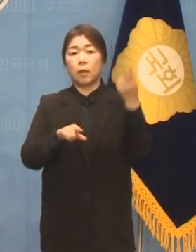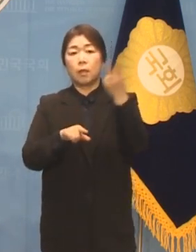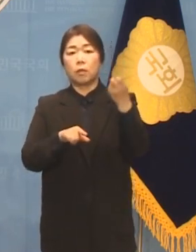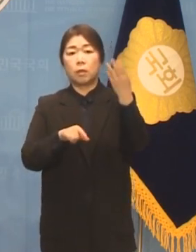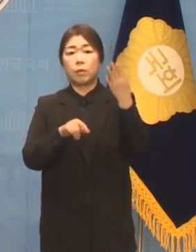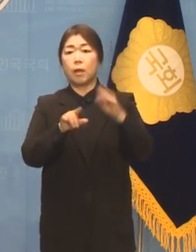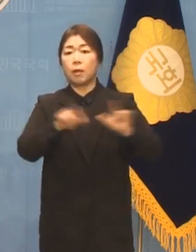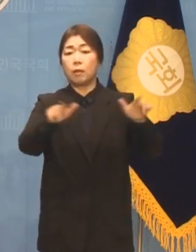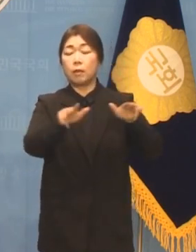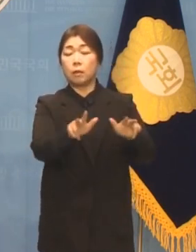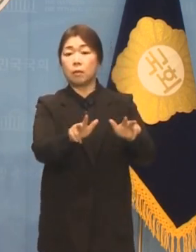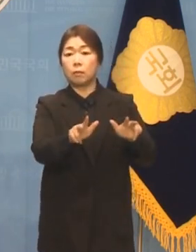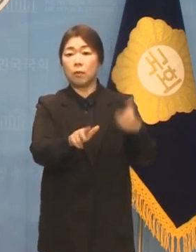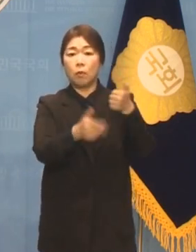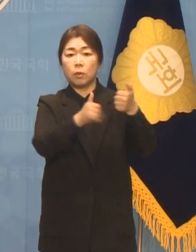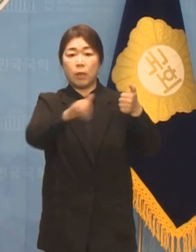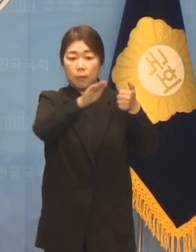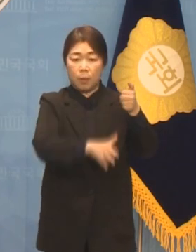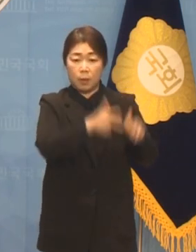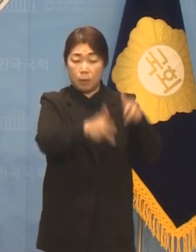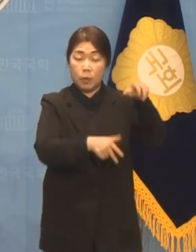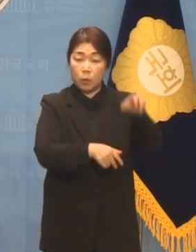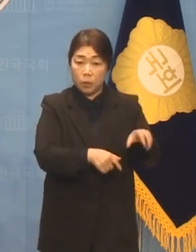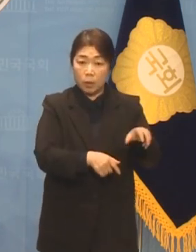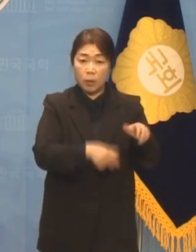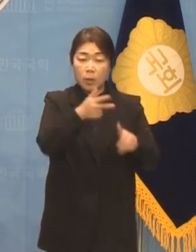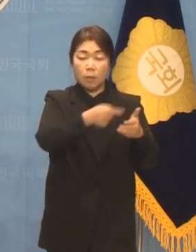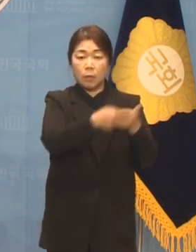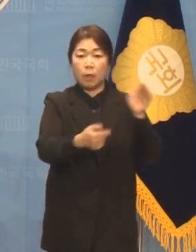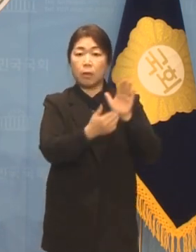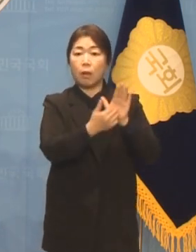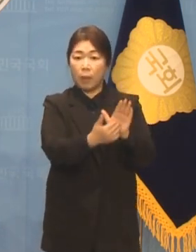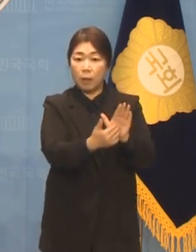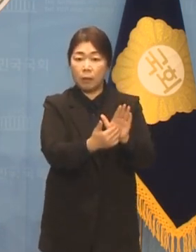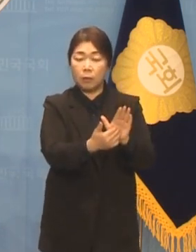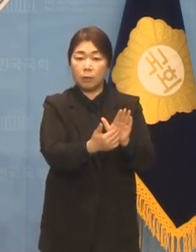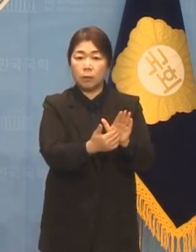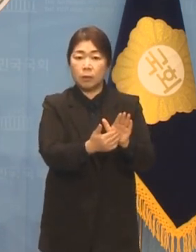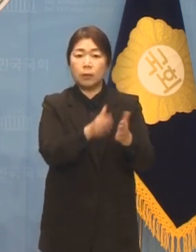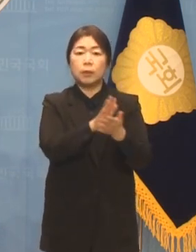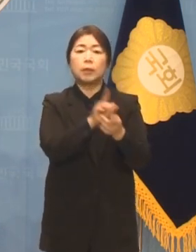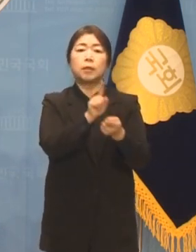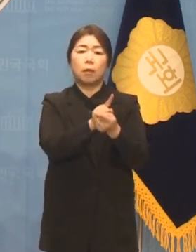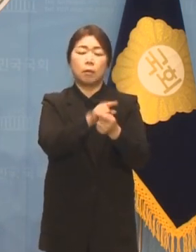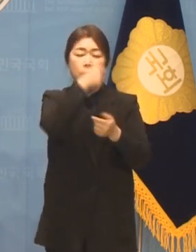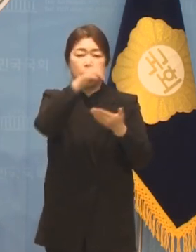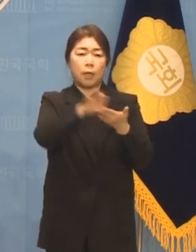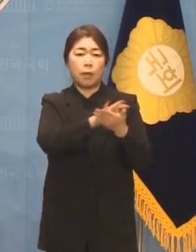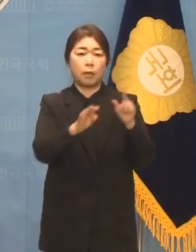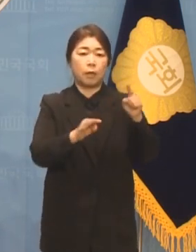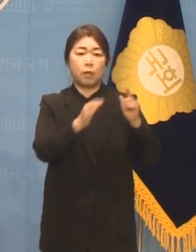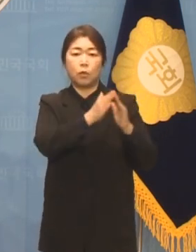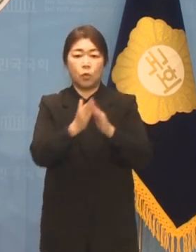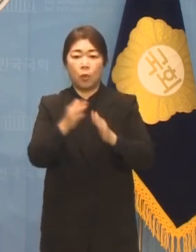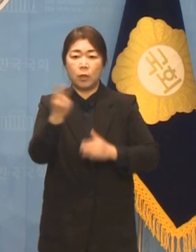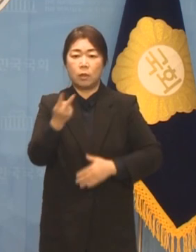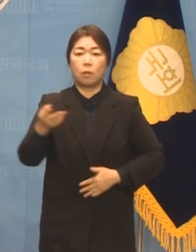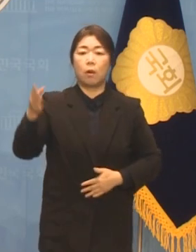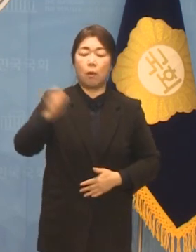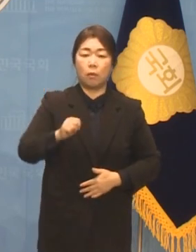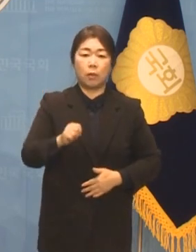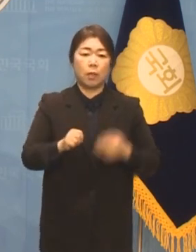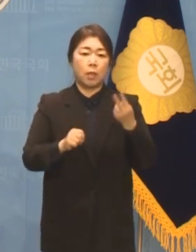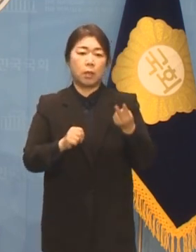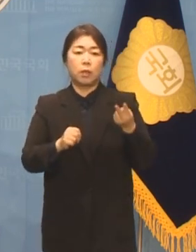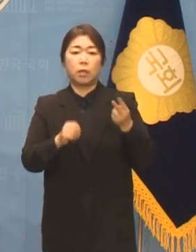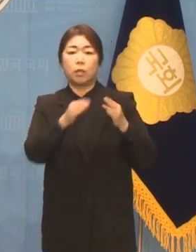2024년 현재 50인 미만 사업장 산업재해 예방 직접 예산 1조 2천억을 2조